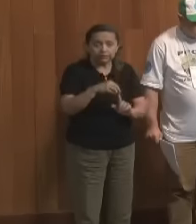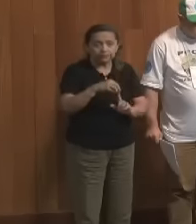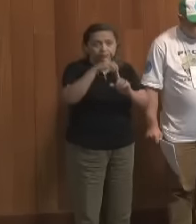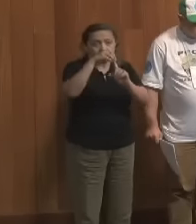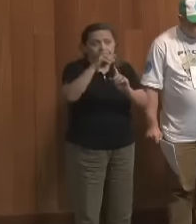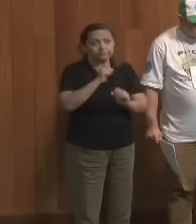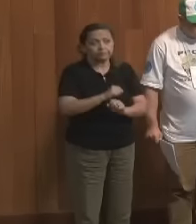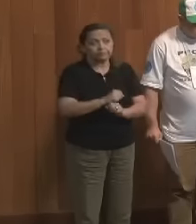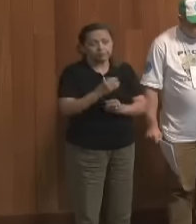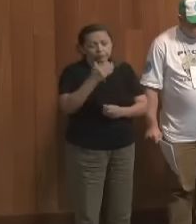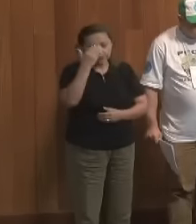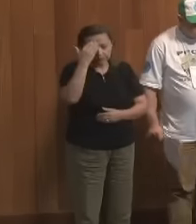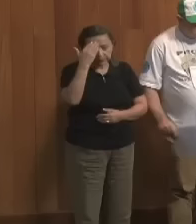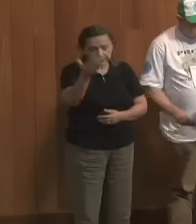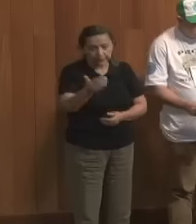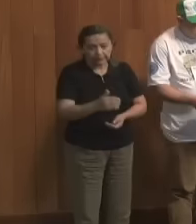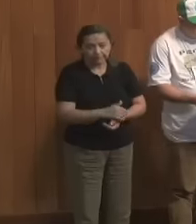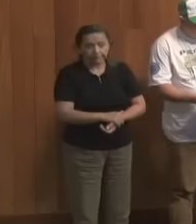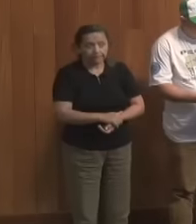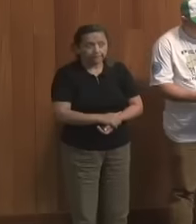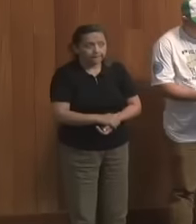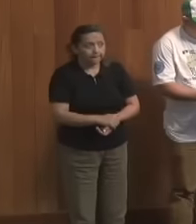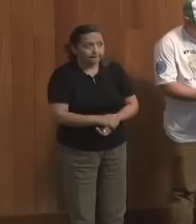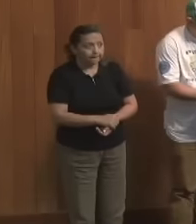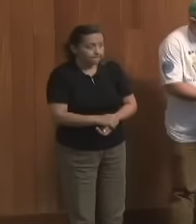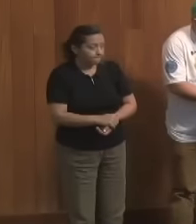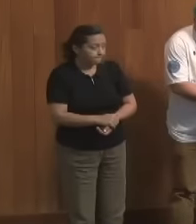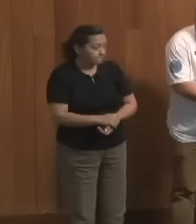prioridades. Muito obrigada.